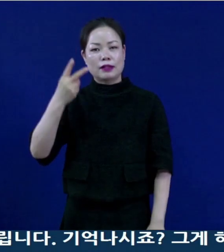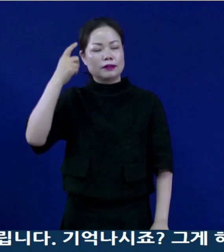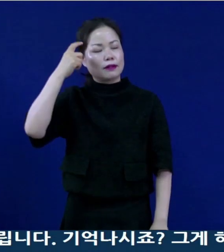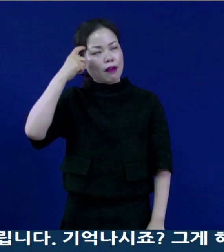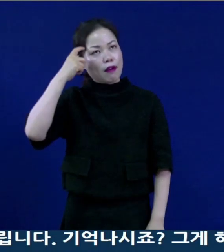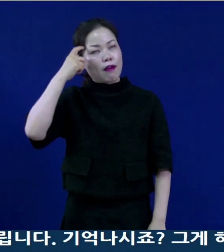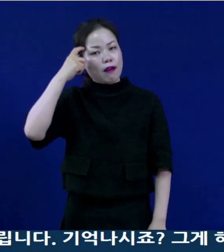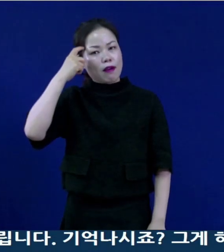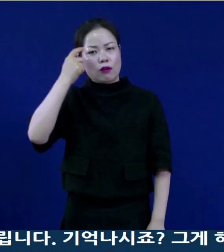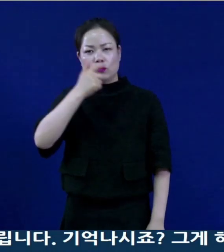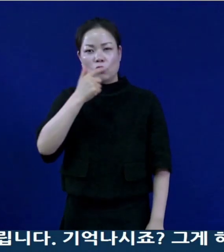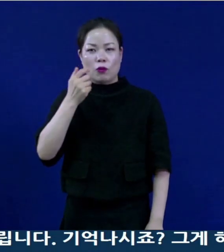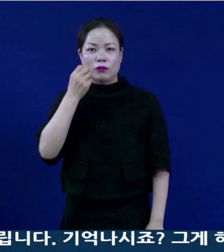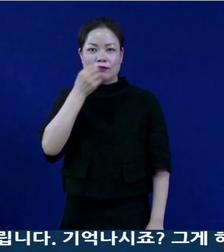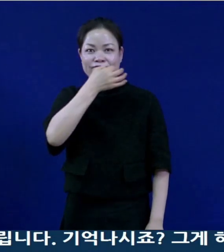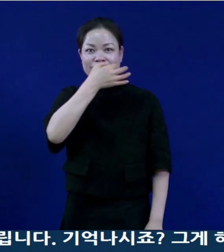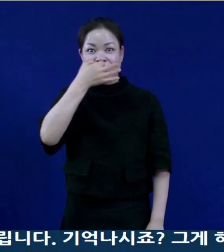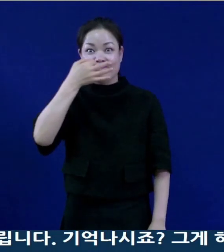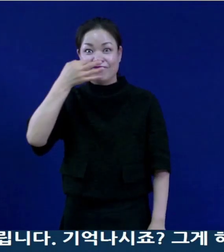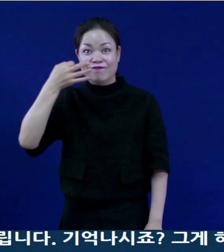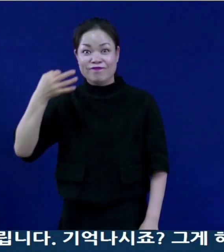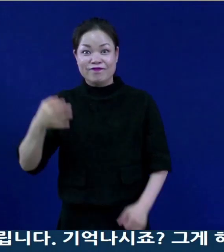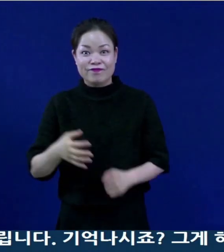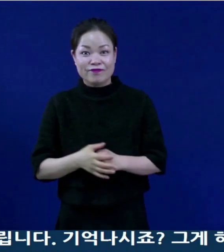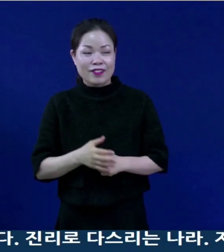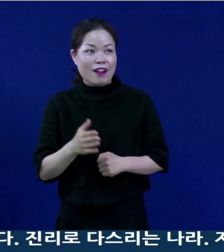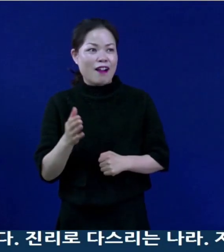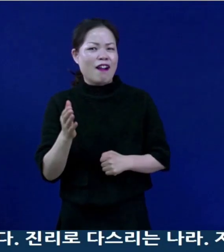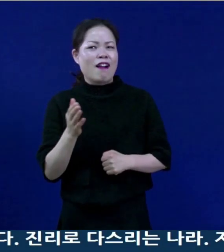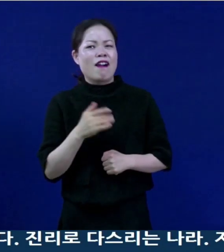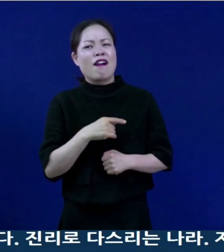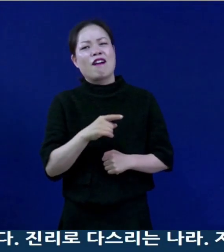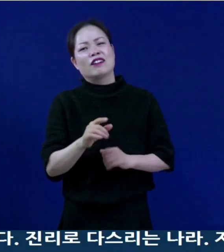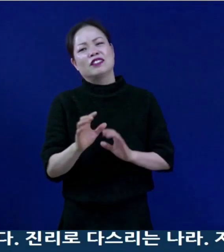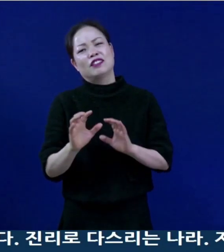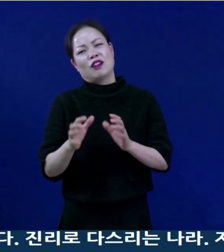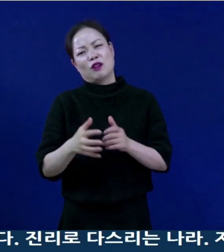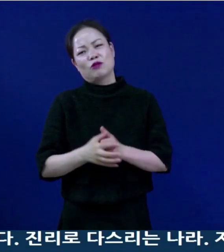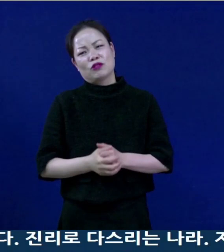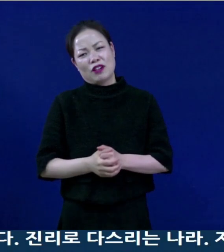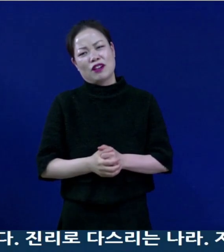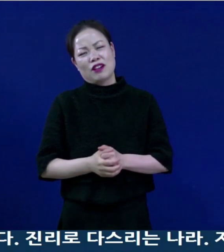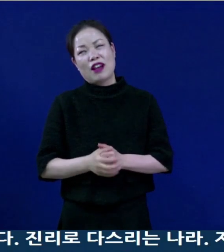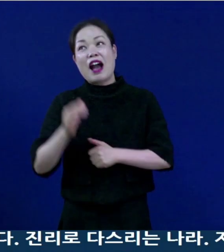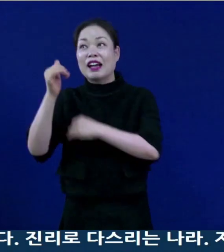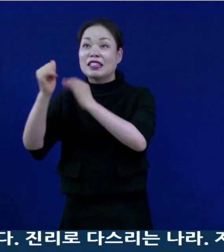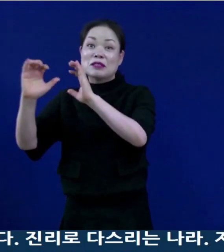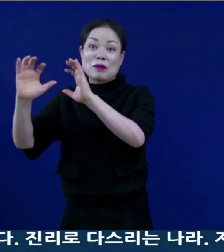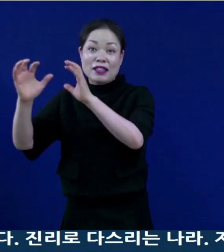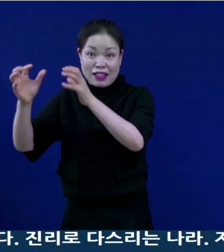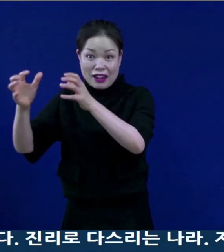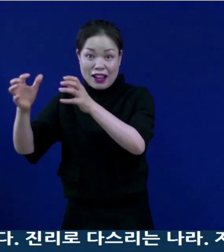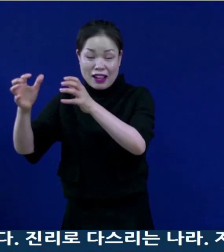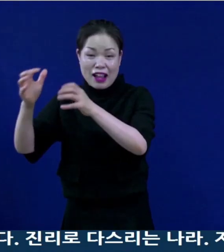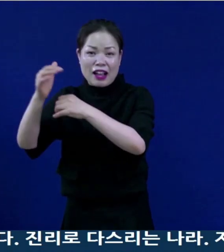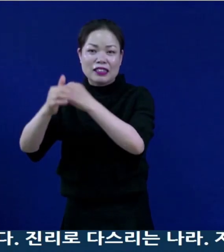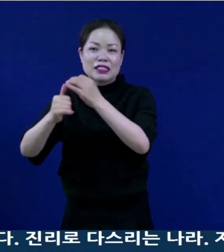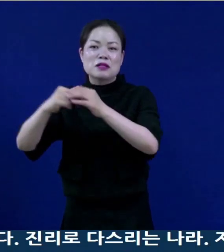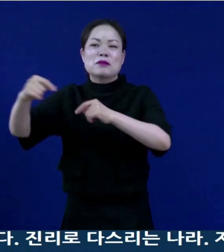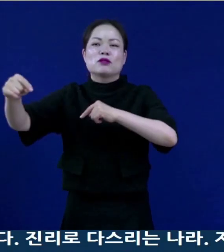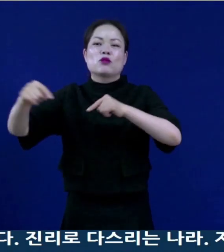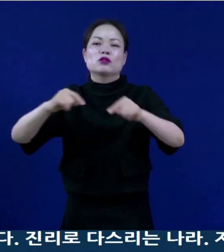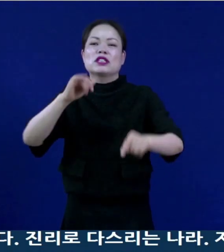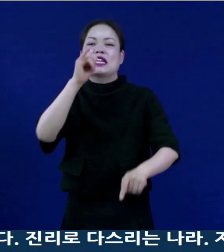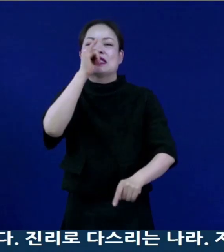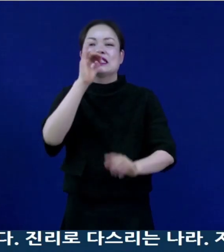묵상하면서 너무너무 신났습니다. 야, 이 나라구나. 우리는 하나님의 나라, 하나님의 통치가